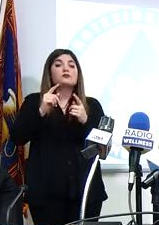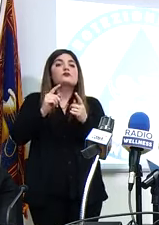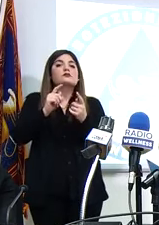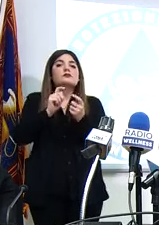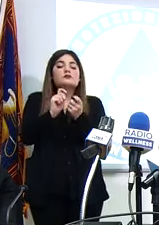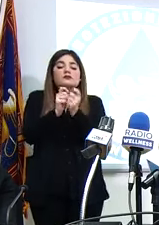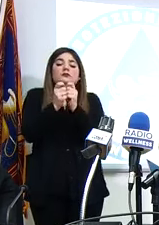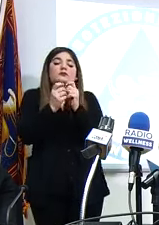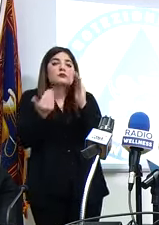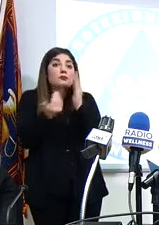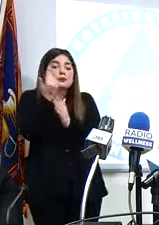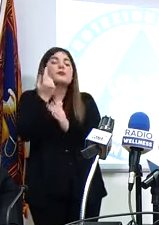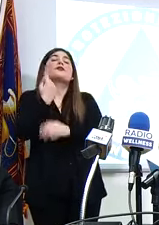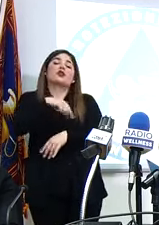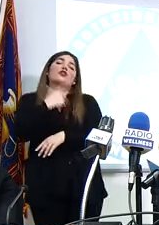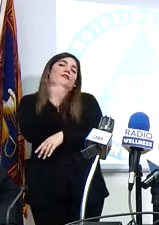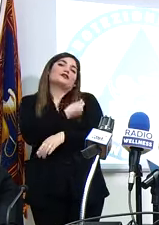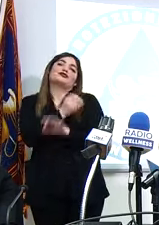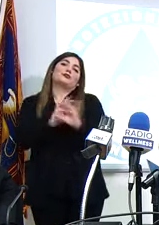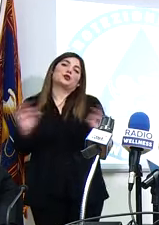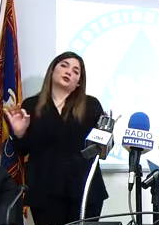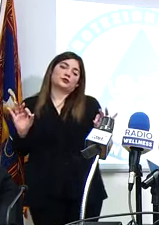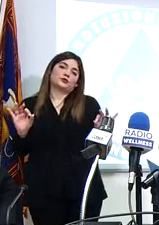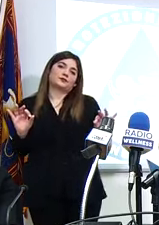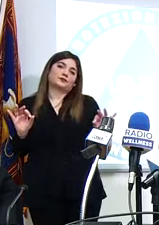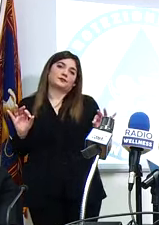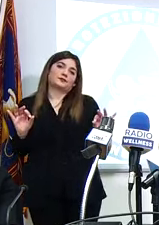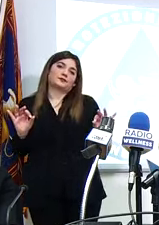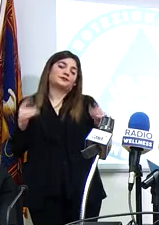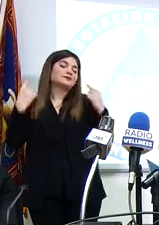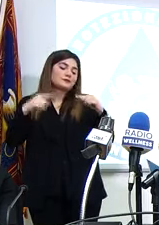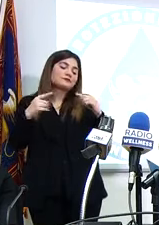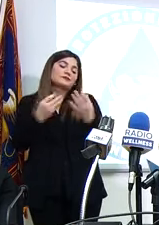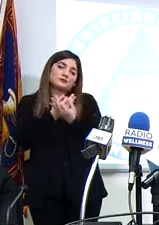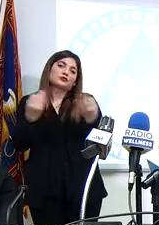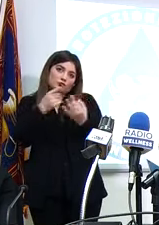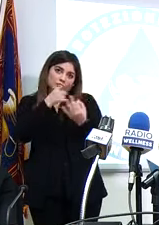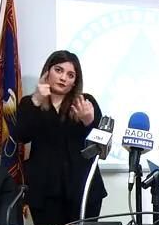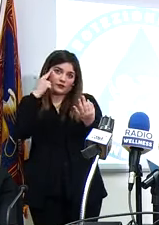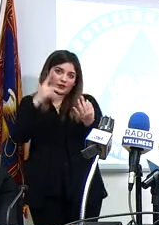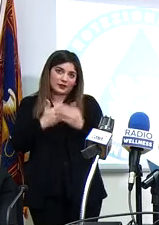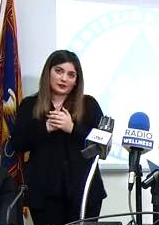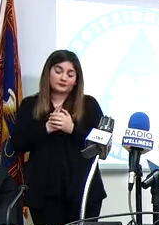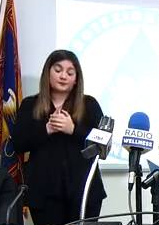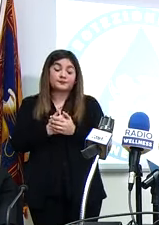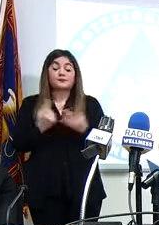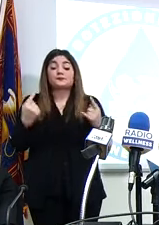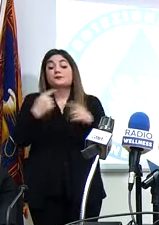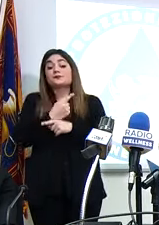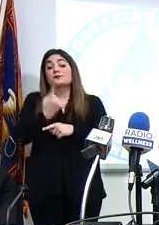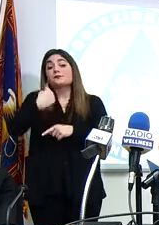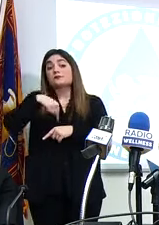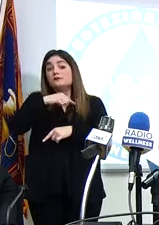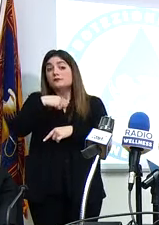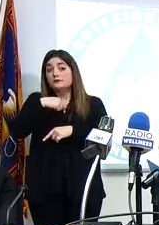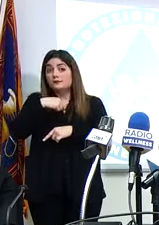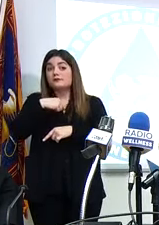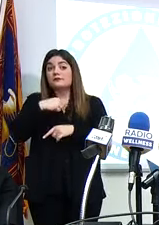Ecco, quindi questo è quanto è bene sappiate. Per quanto riguarda noi, ecco, penso che oltre